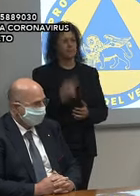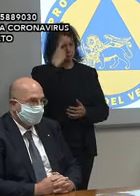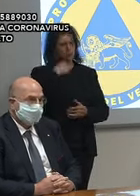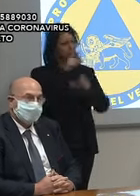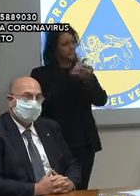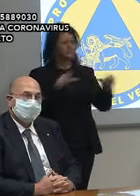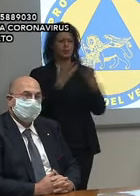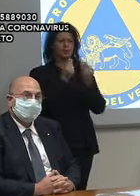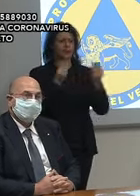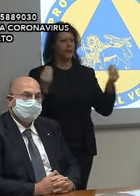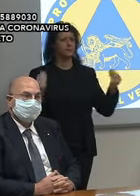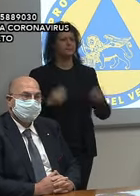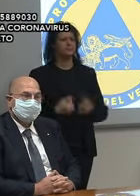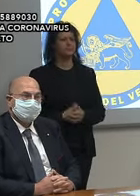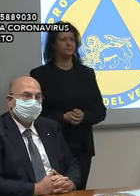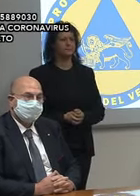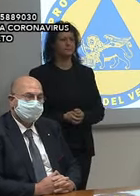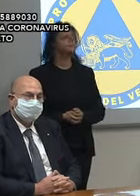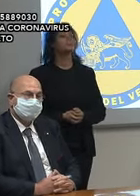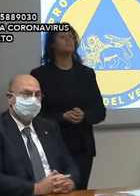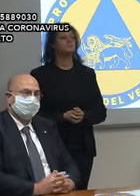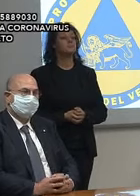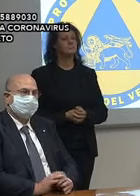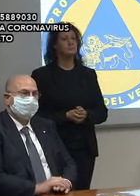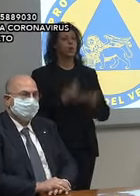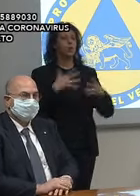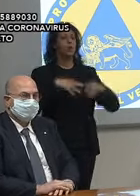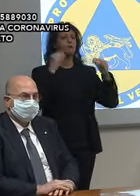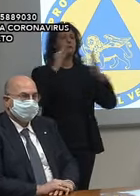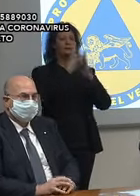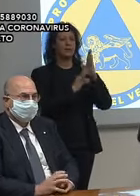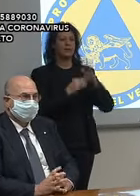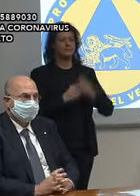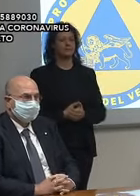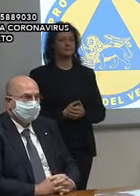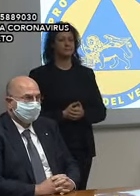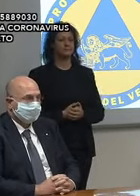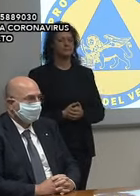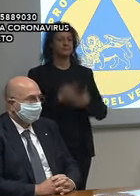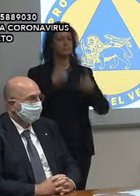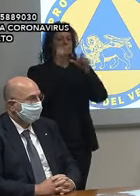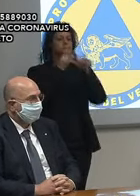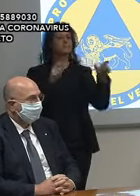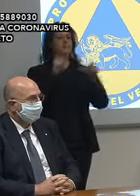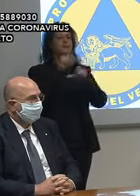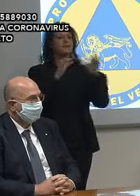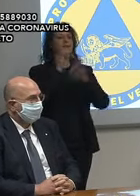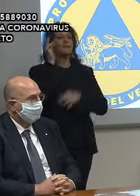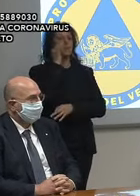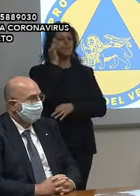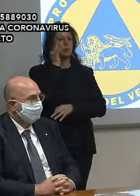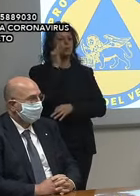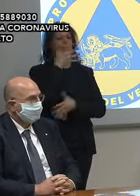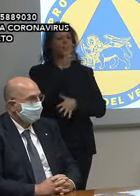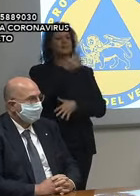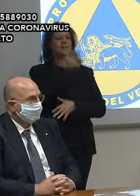tanti, e quindi vorrei darvi già dei primi dati. I tamponi ci stanno avvicinando a 300.000,